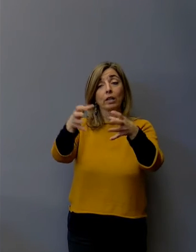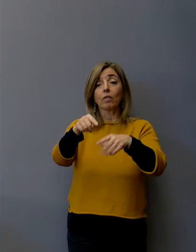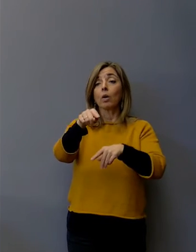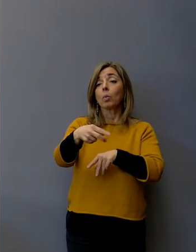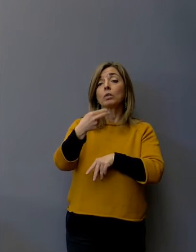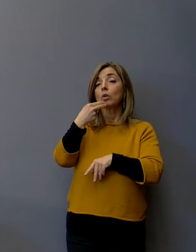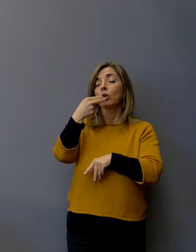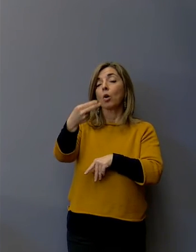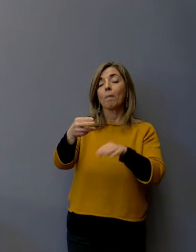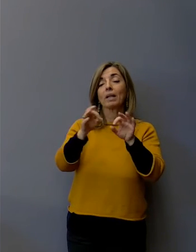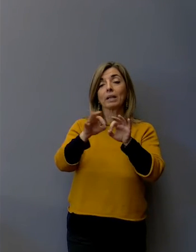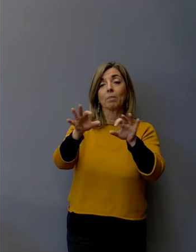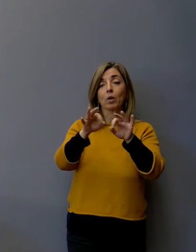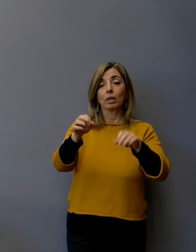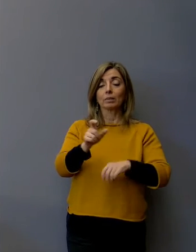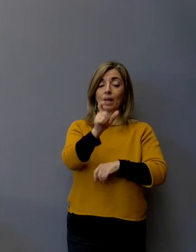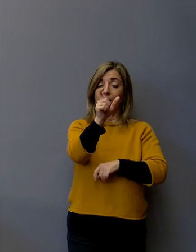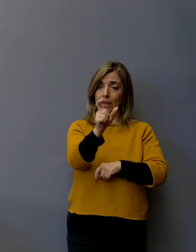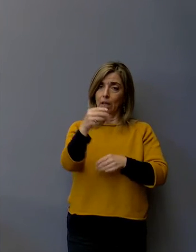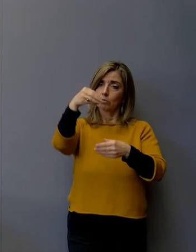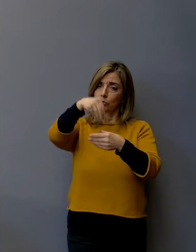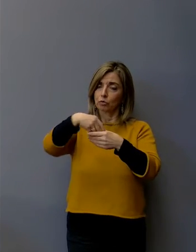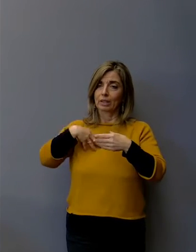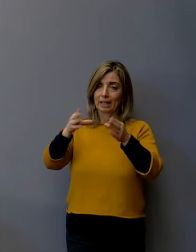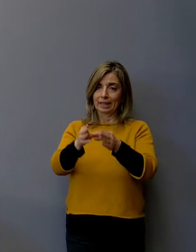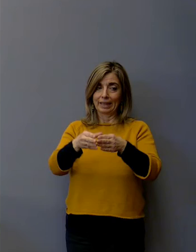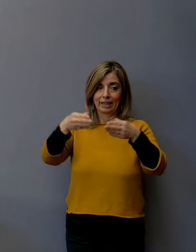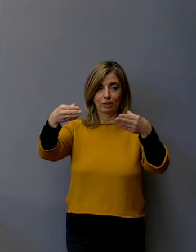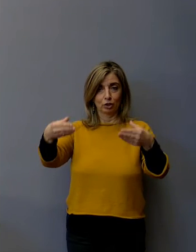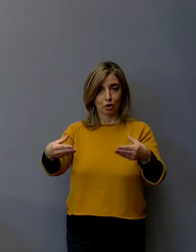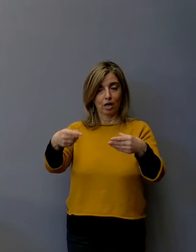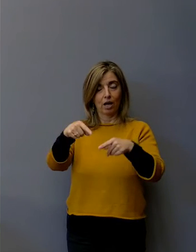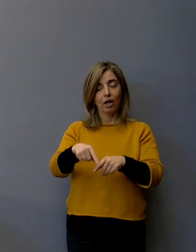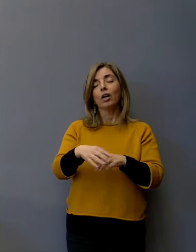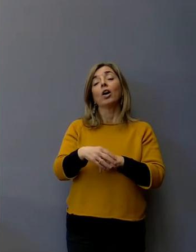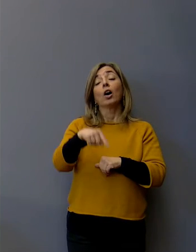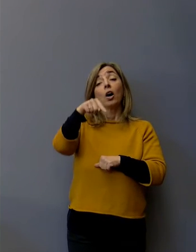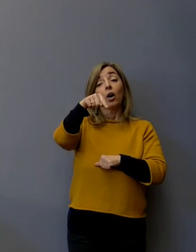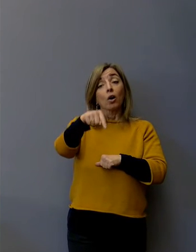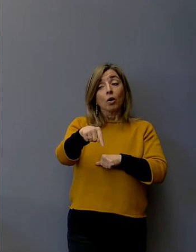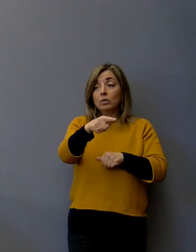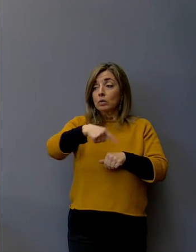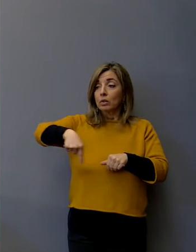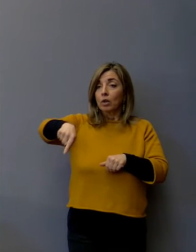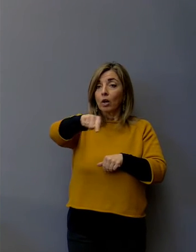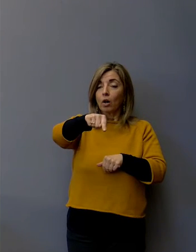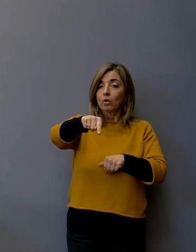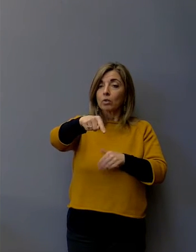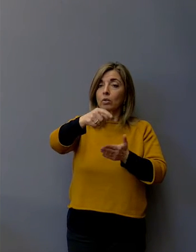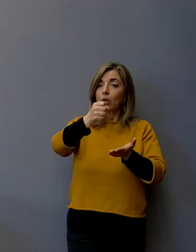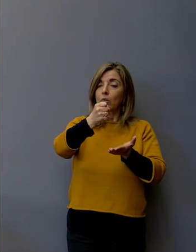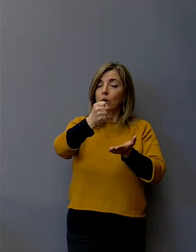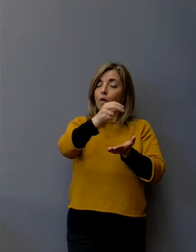termine che si trova anche nel dizionario e oggi ci troviamo a votare un documento che ha un grande valore